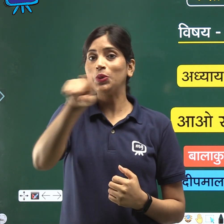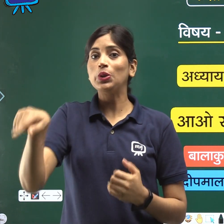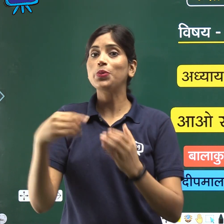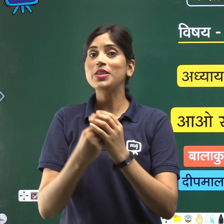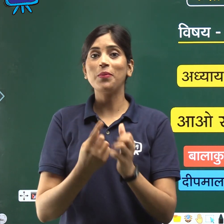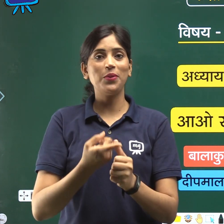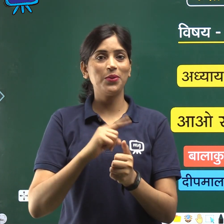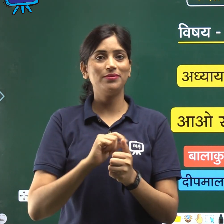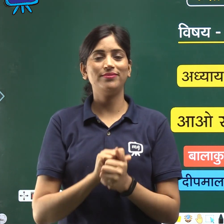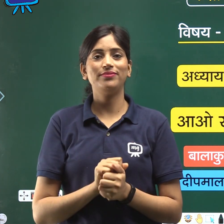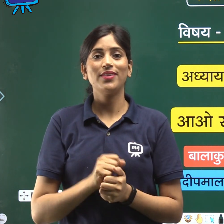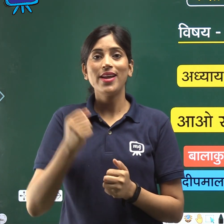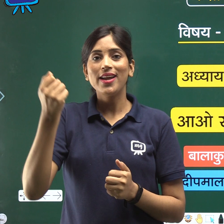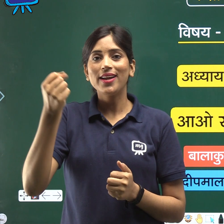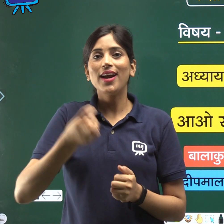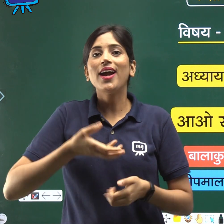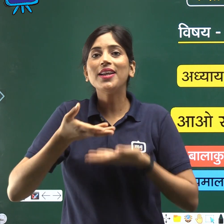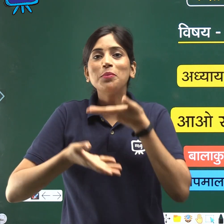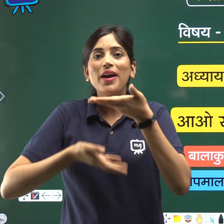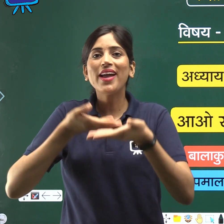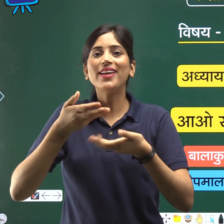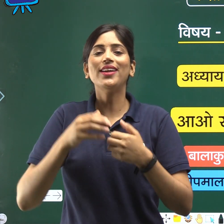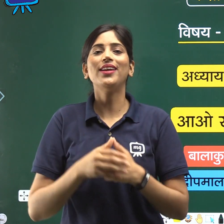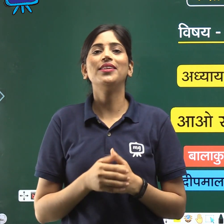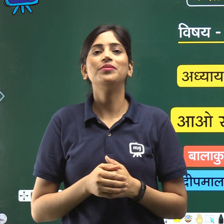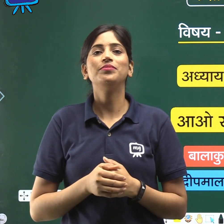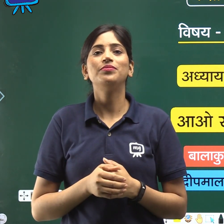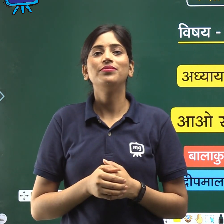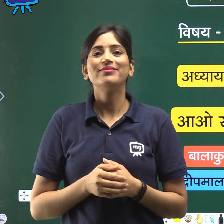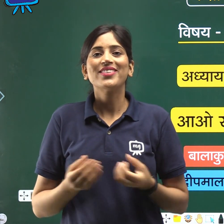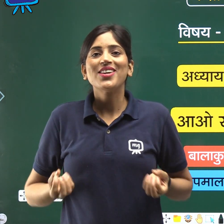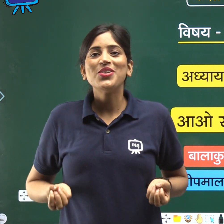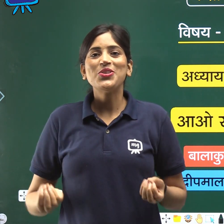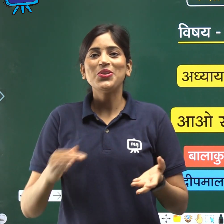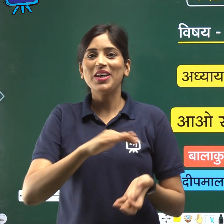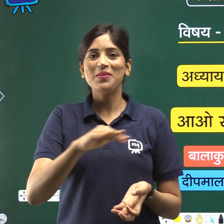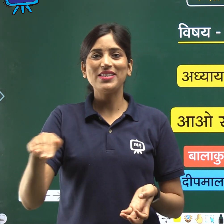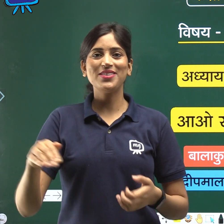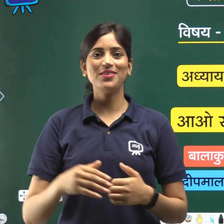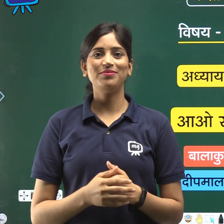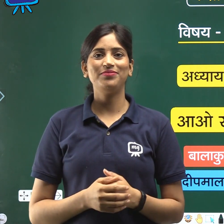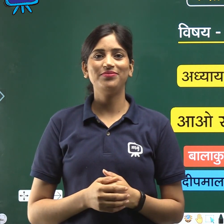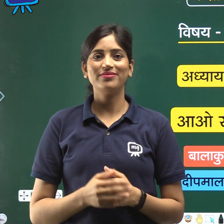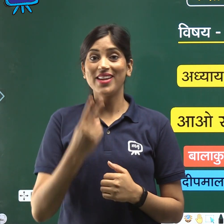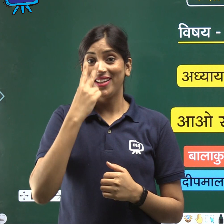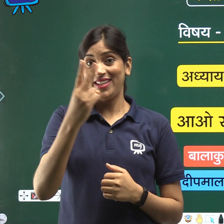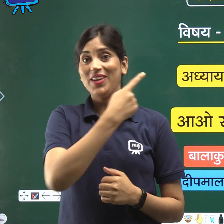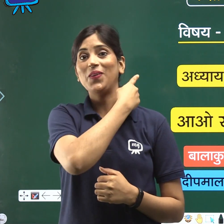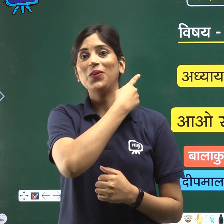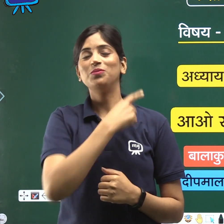सबको गणित पढ़ाएंगे। शुरू करें बच्चों।